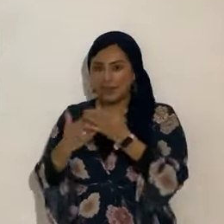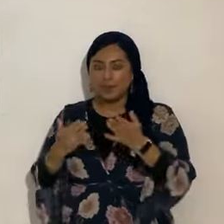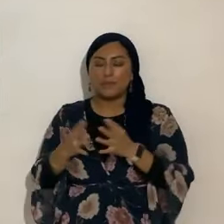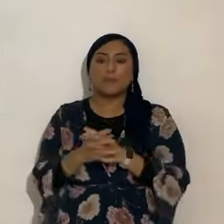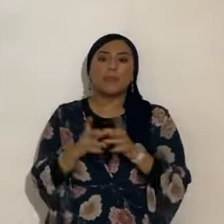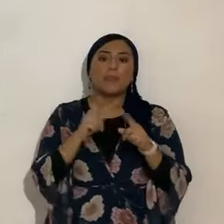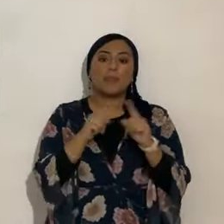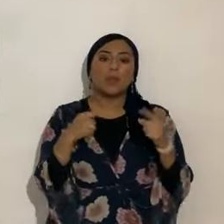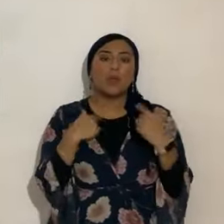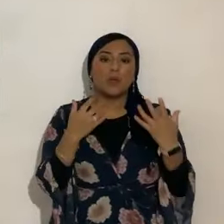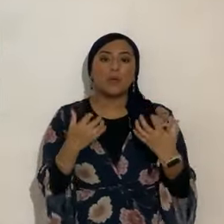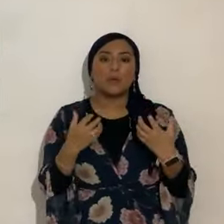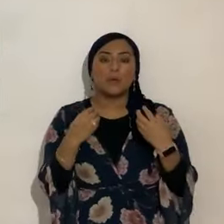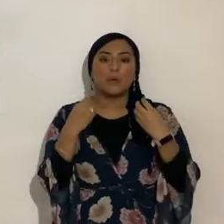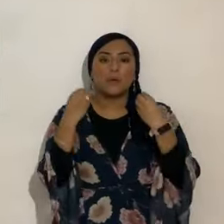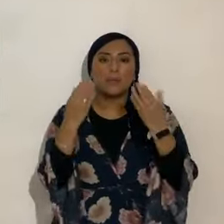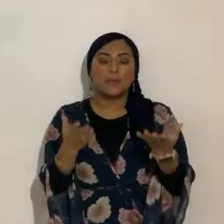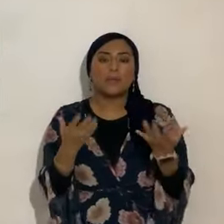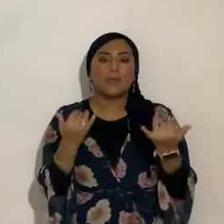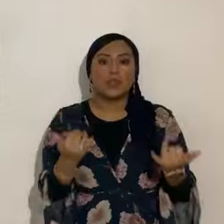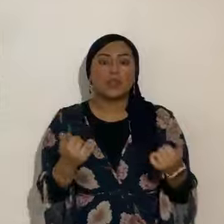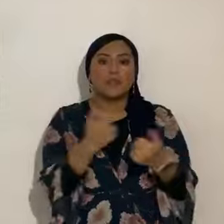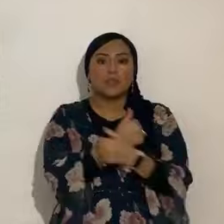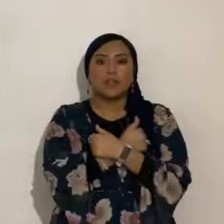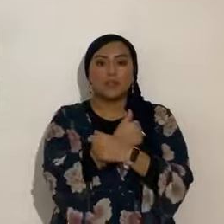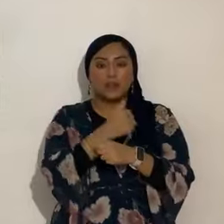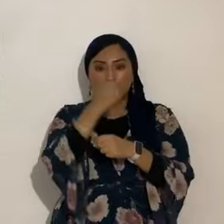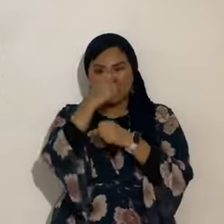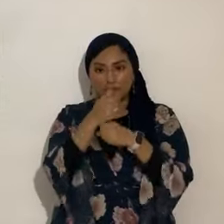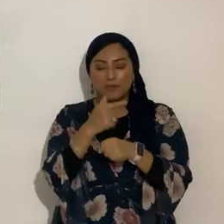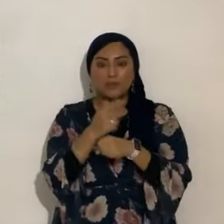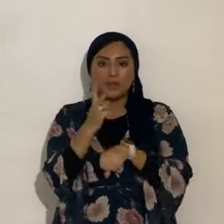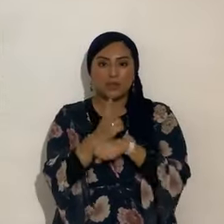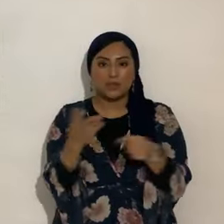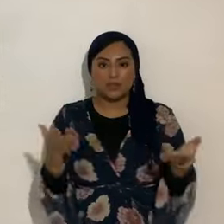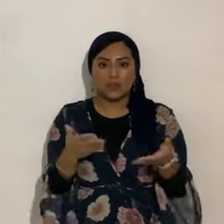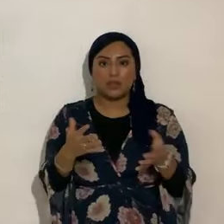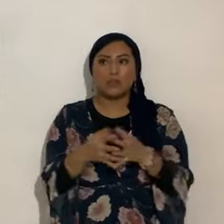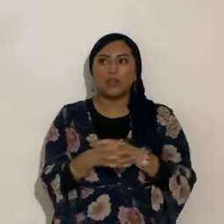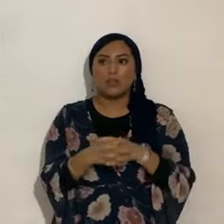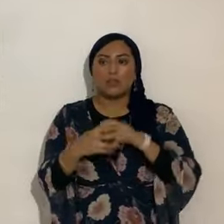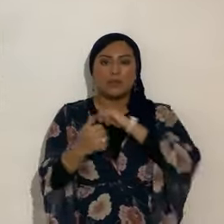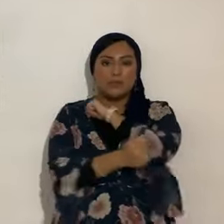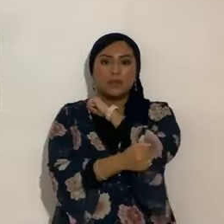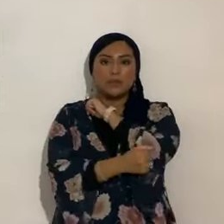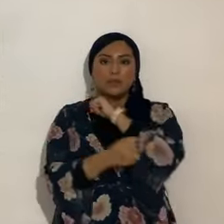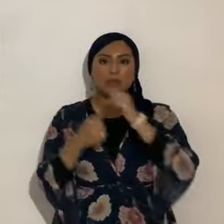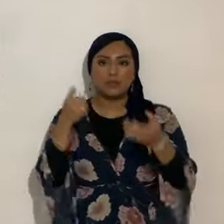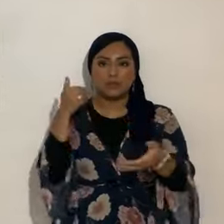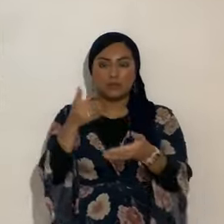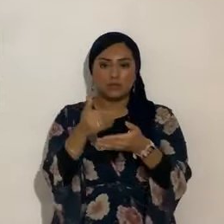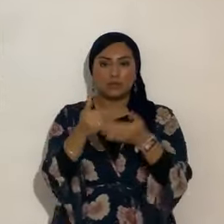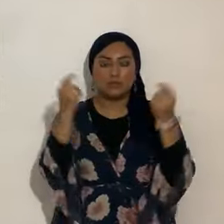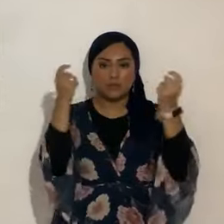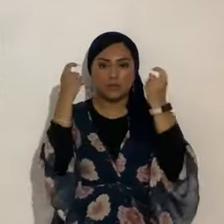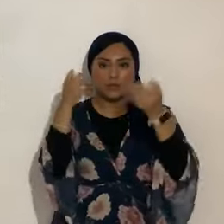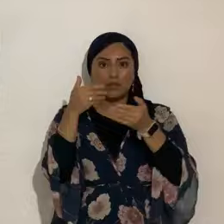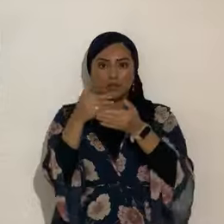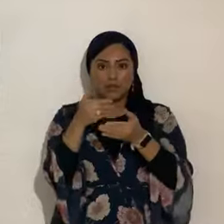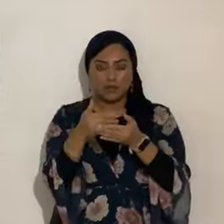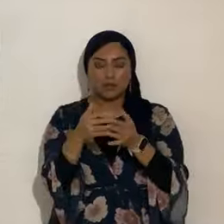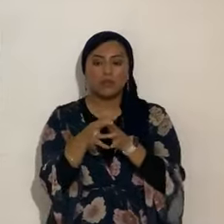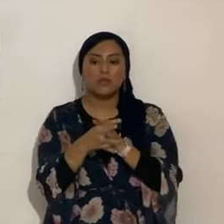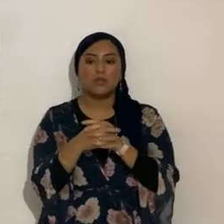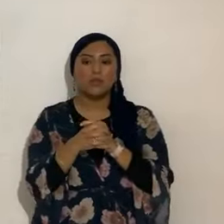yo lo que sí quisiera decirle ahora a la amada Kehila local, porque sí los amo mucho, se está aproximando Pesaj, las fiestas, vamos a renovar